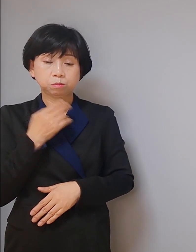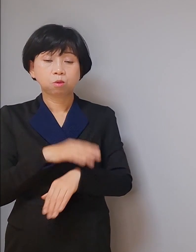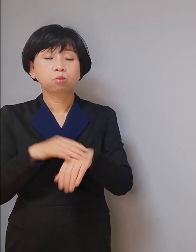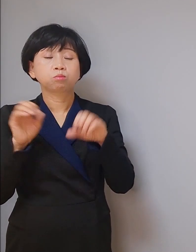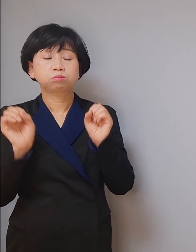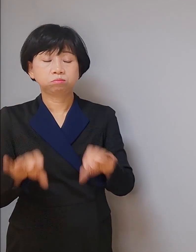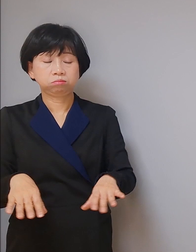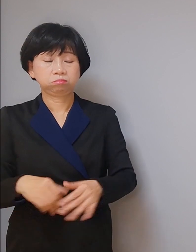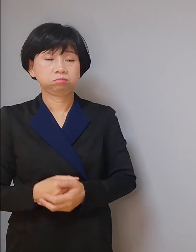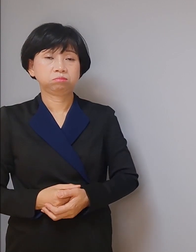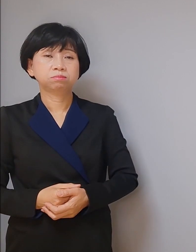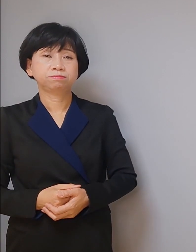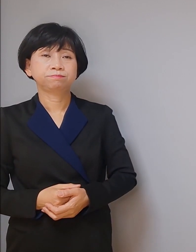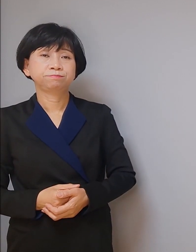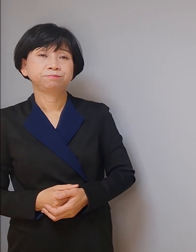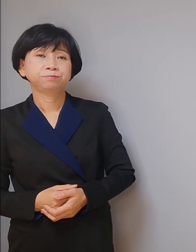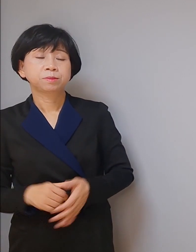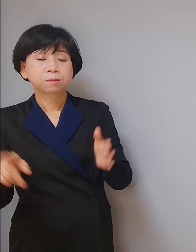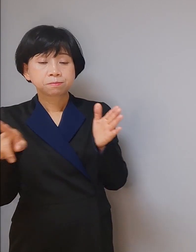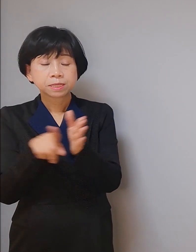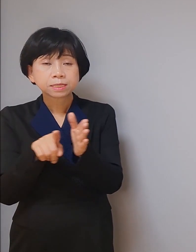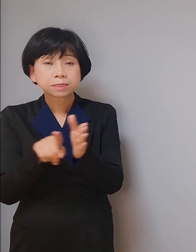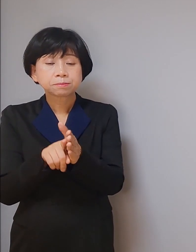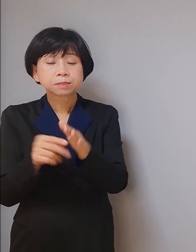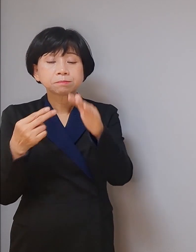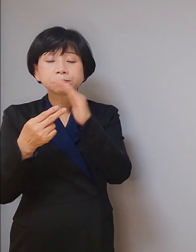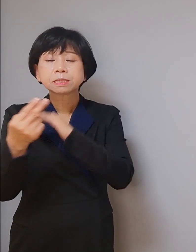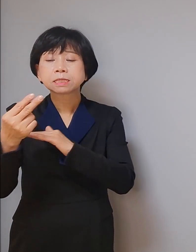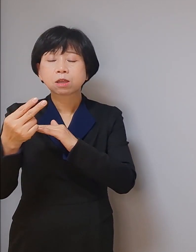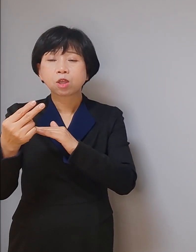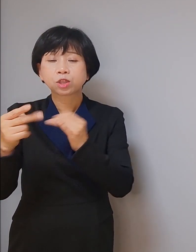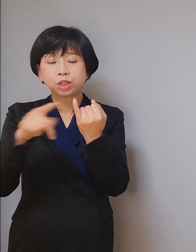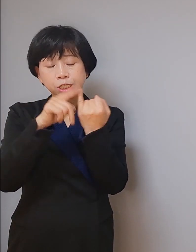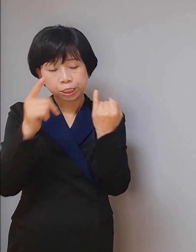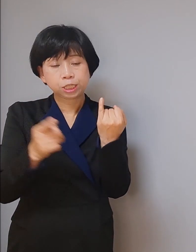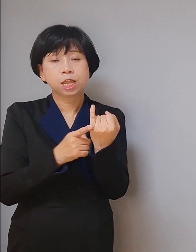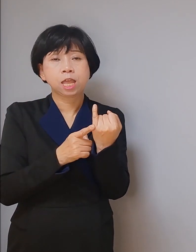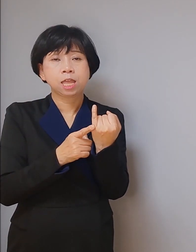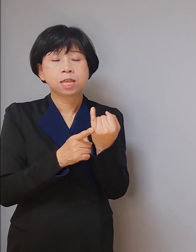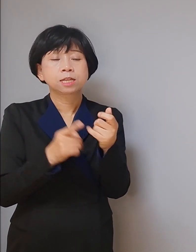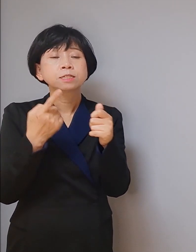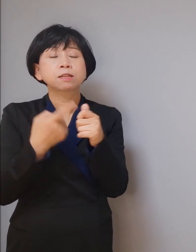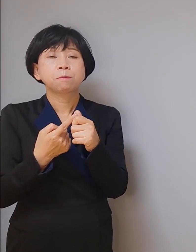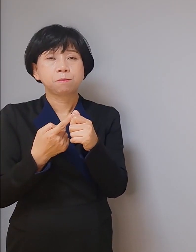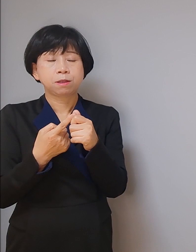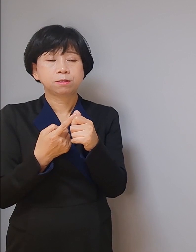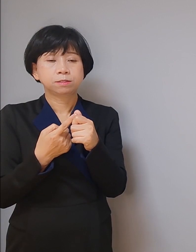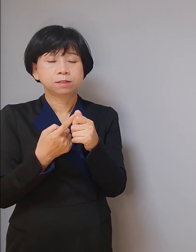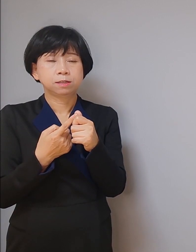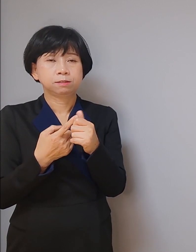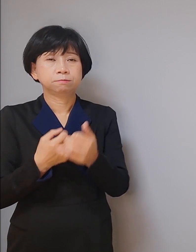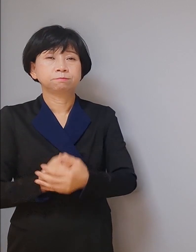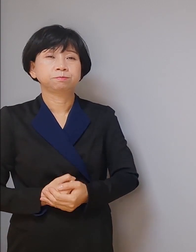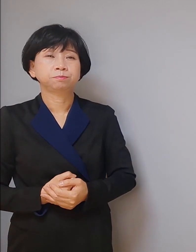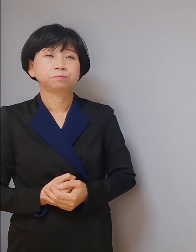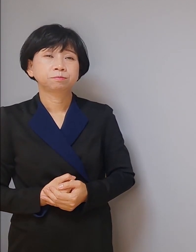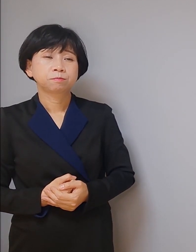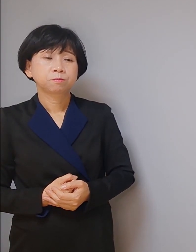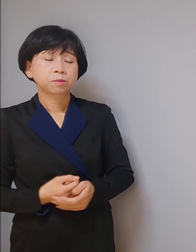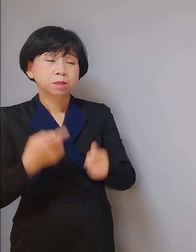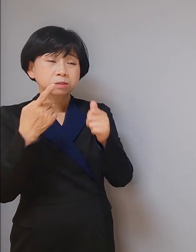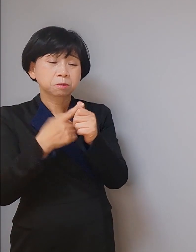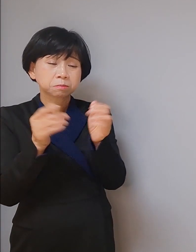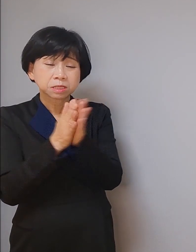몽상이 됩니다. 믿음은 비전을 잉태하는 첫 번째 단추입니다. 첫 단추를 잘못 끼우면